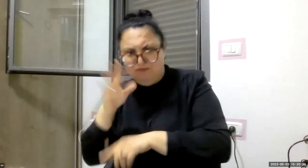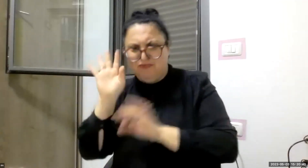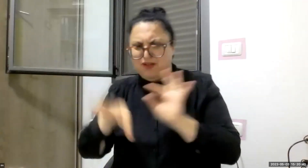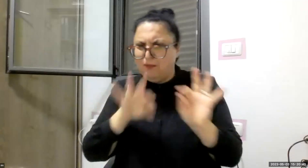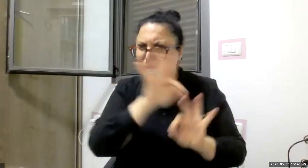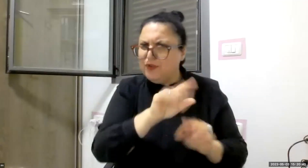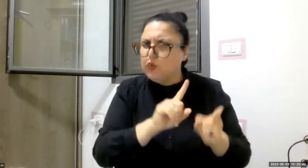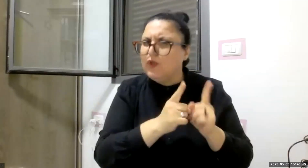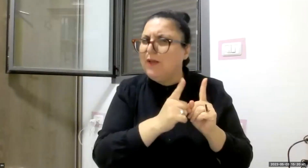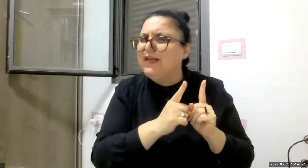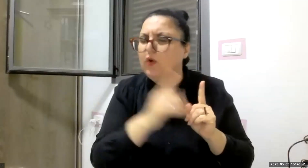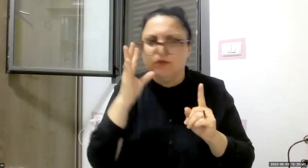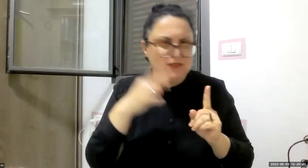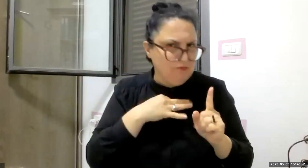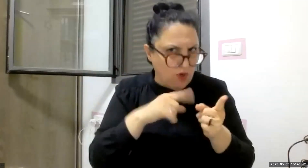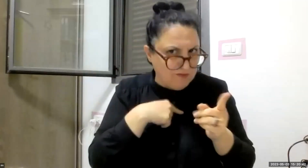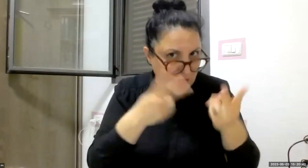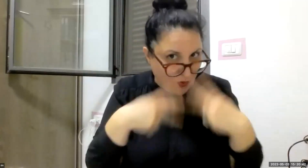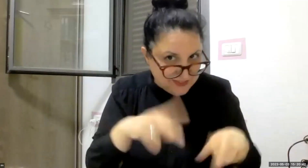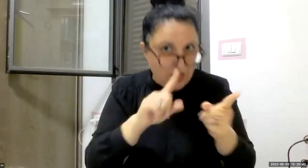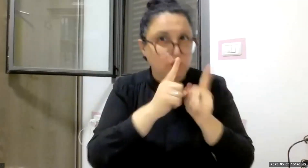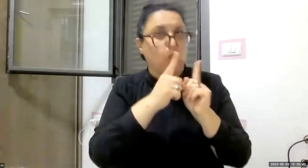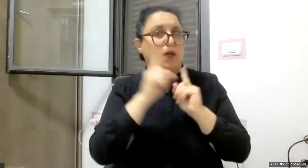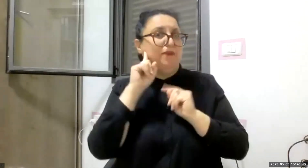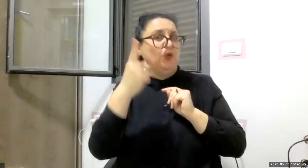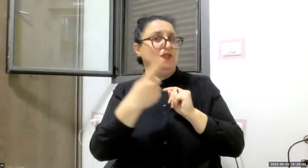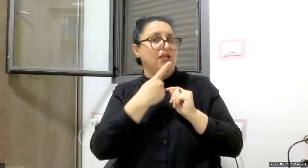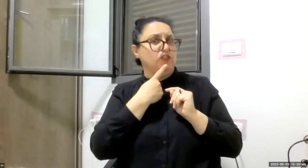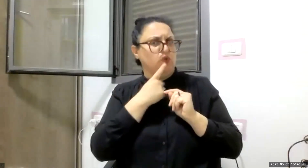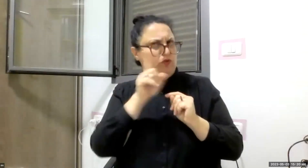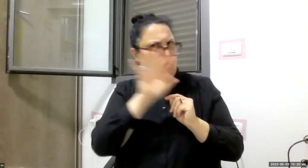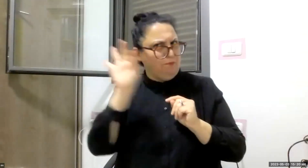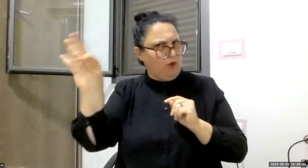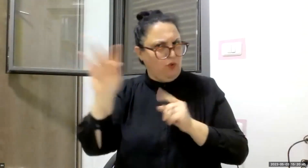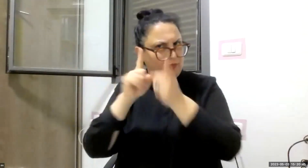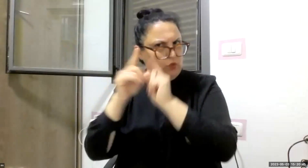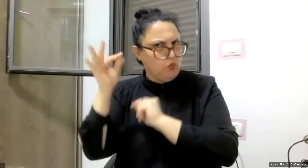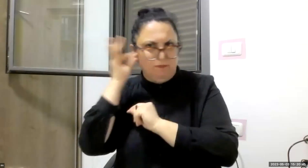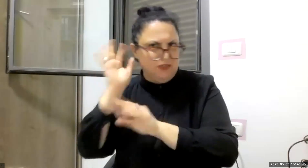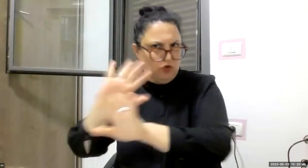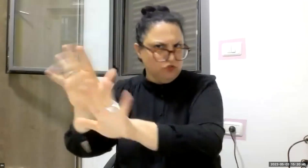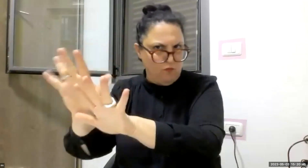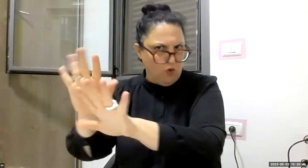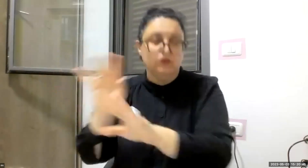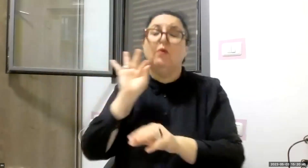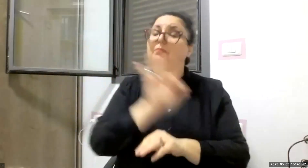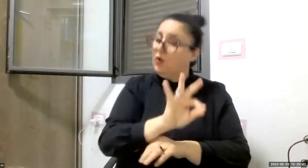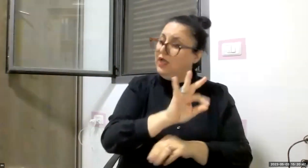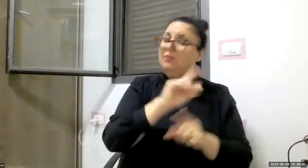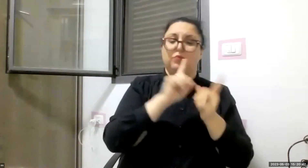גם בחרשים העיוורים וגם במתורגמניות. שימו לב, לא פגעו במתורגמניות